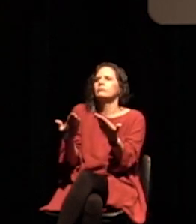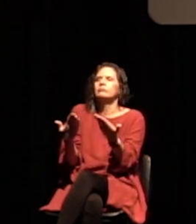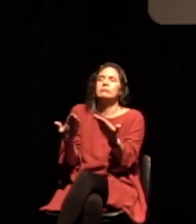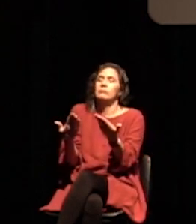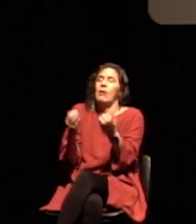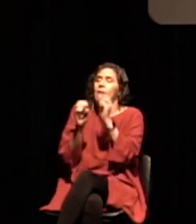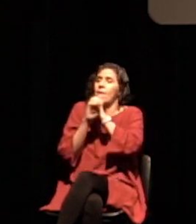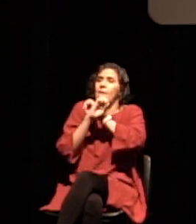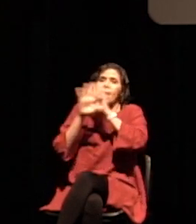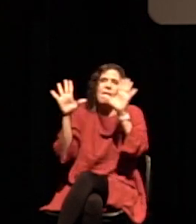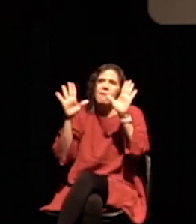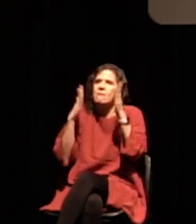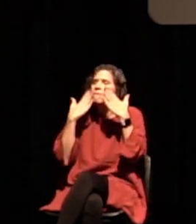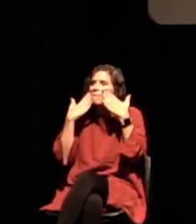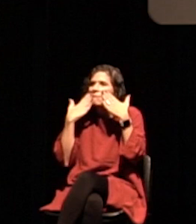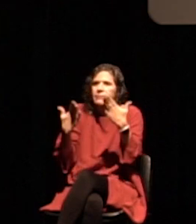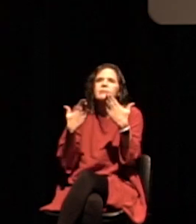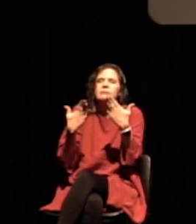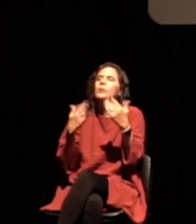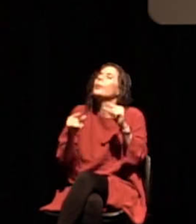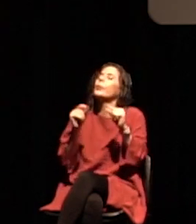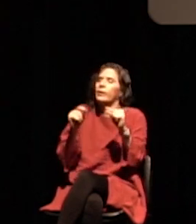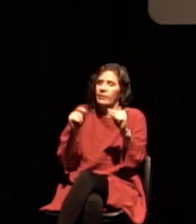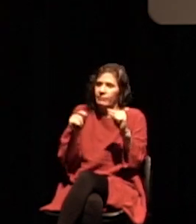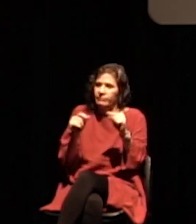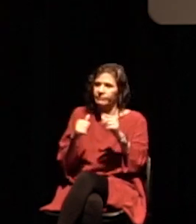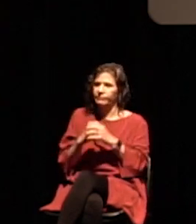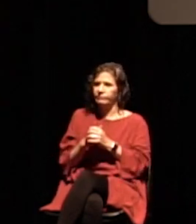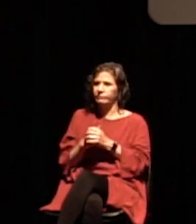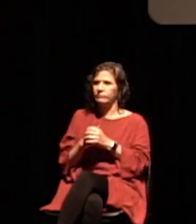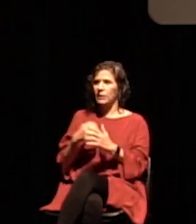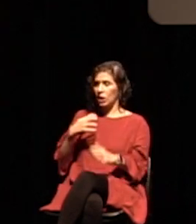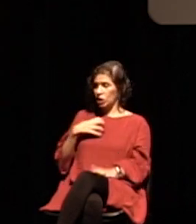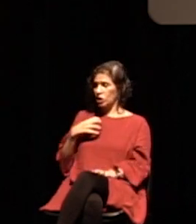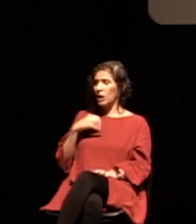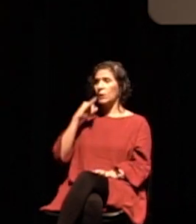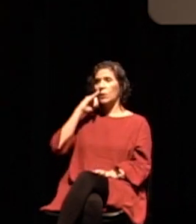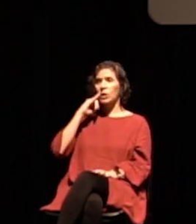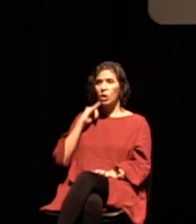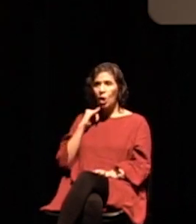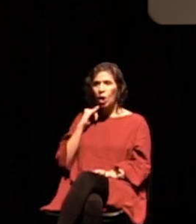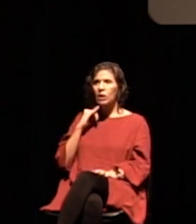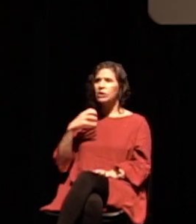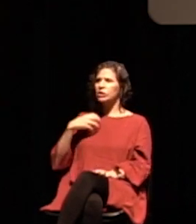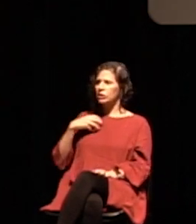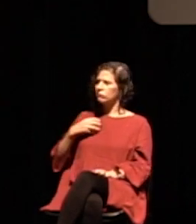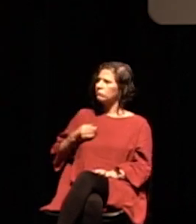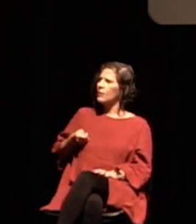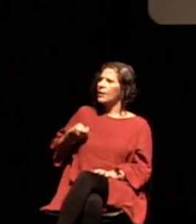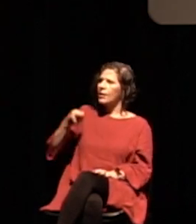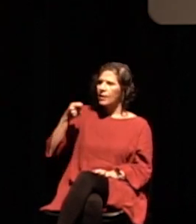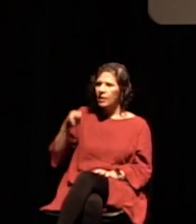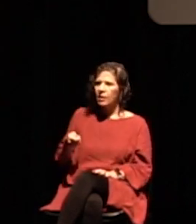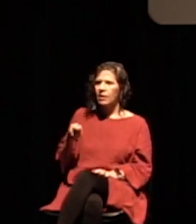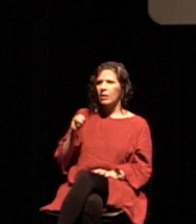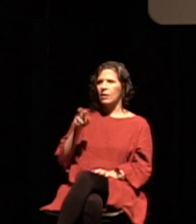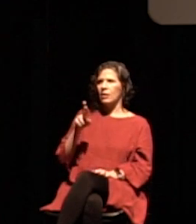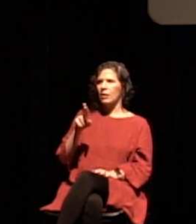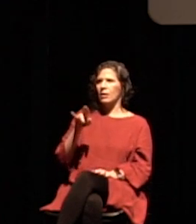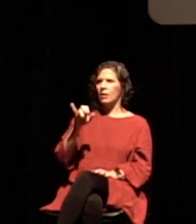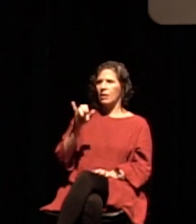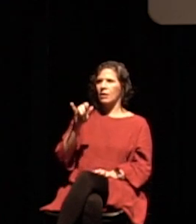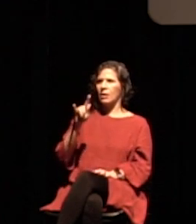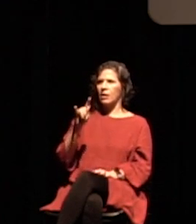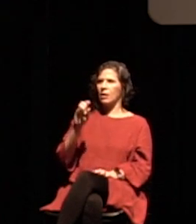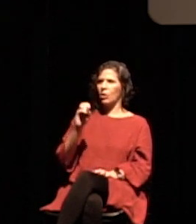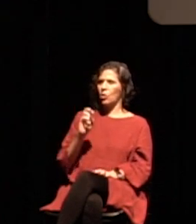muito evidente, é o rigor, eu diria, enfim, usando